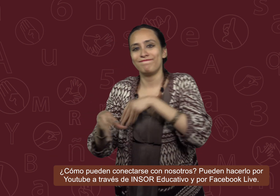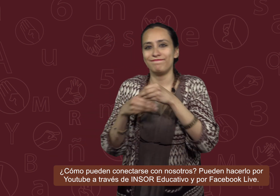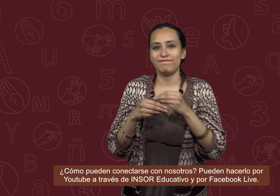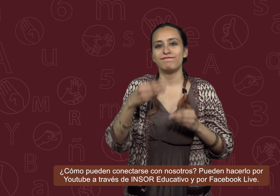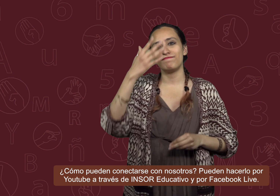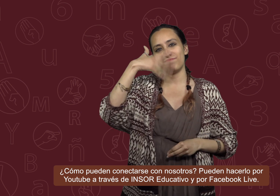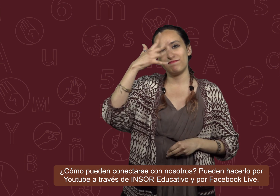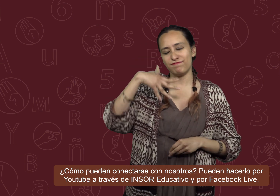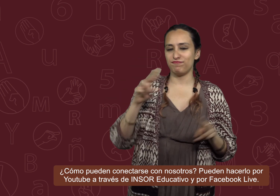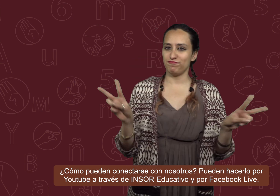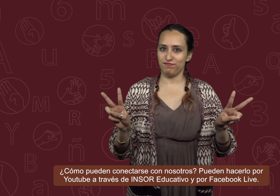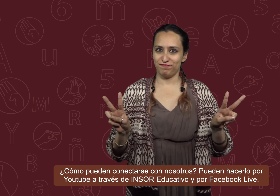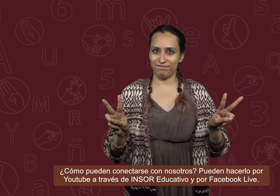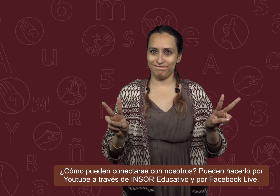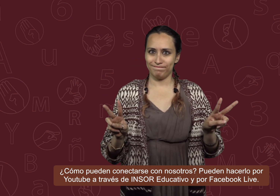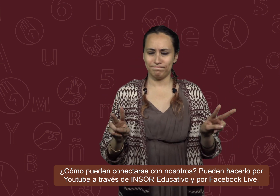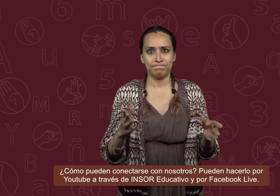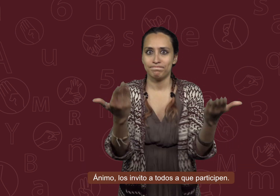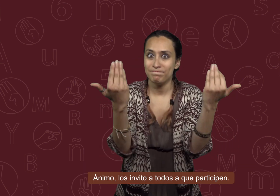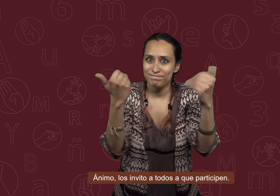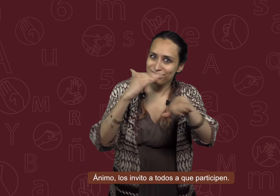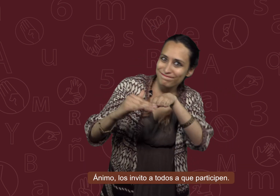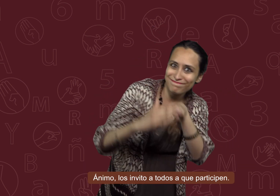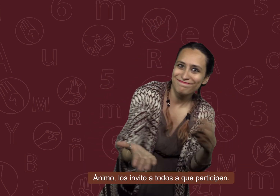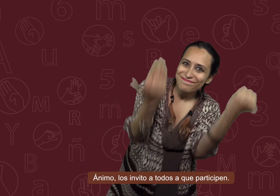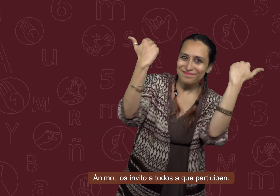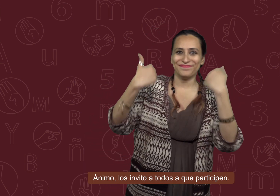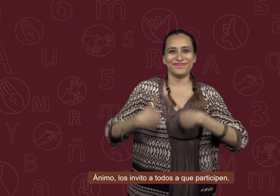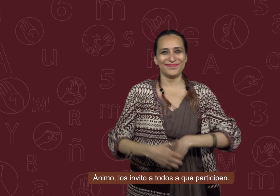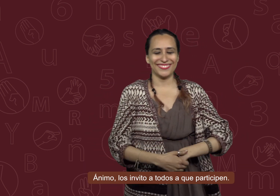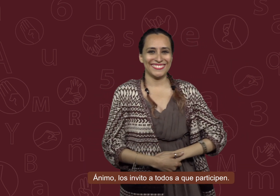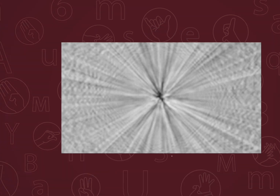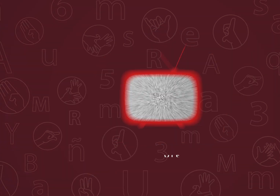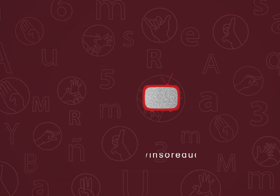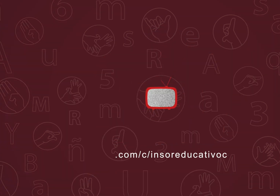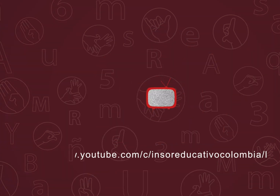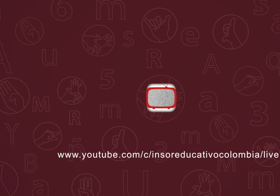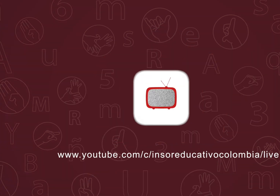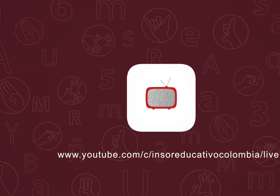y por Facebook Live. ¡Ánimo! Los invito a todos a que participen.